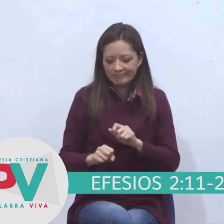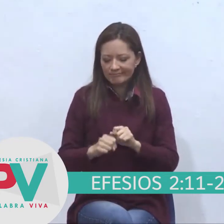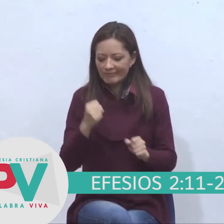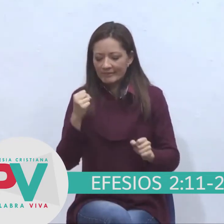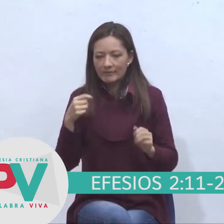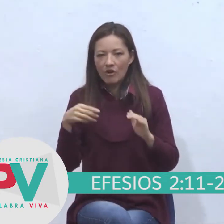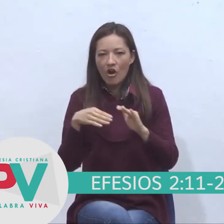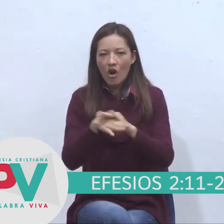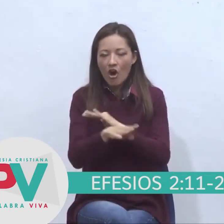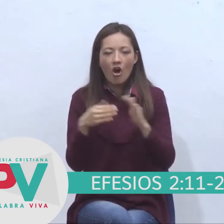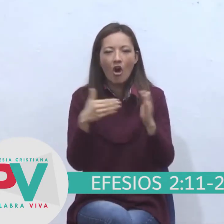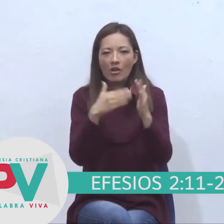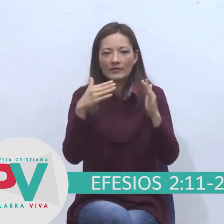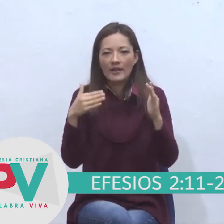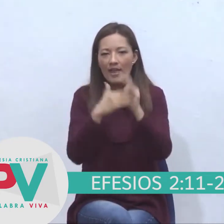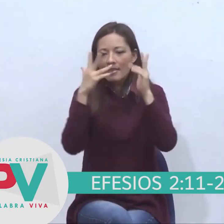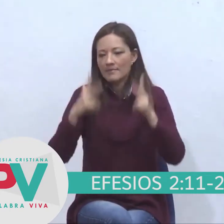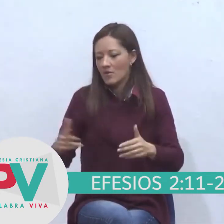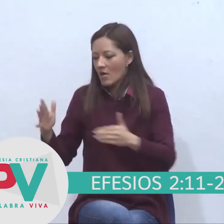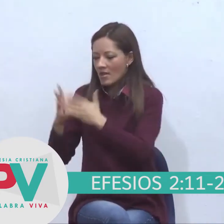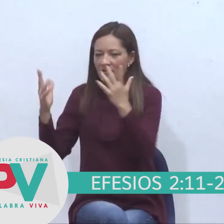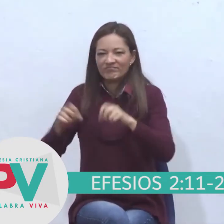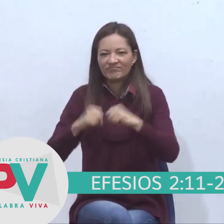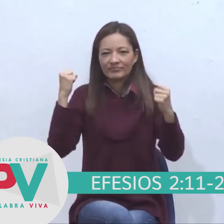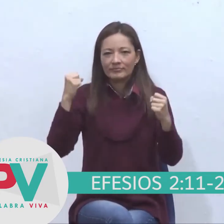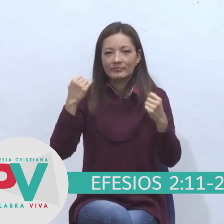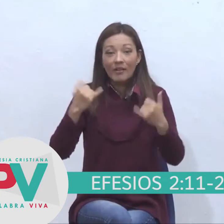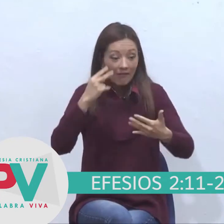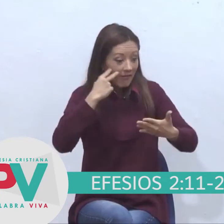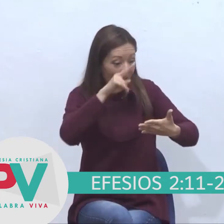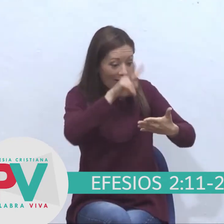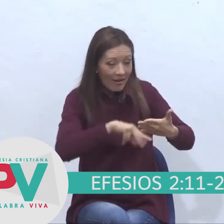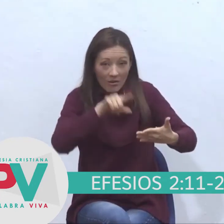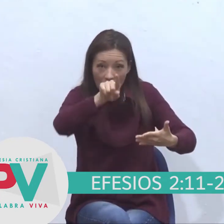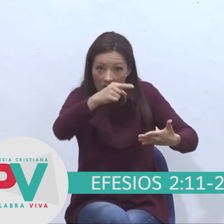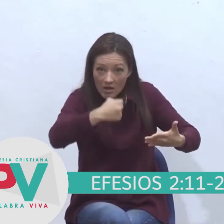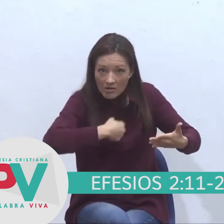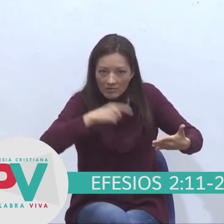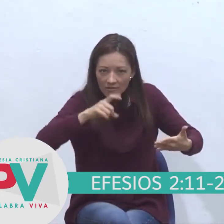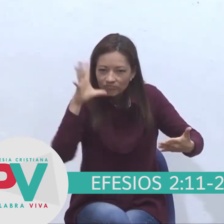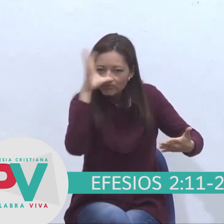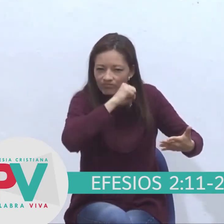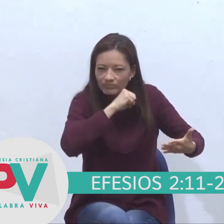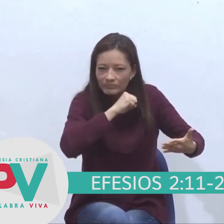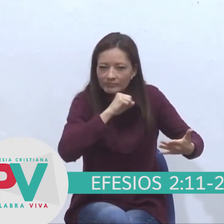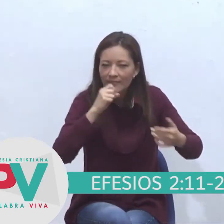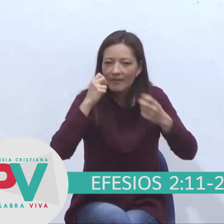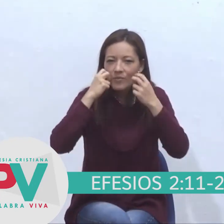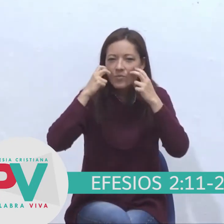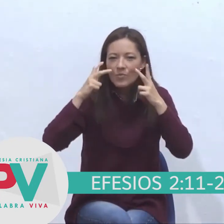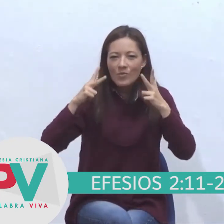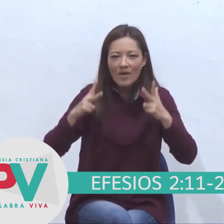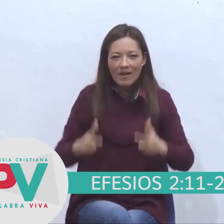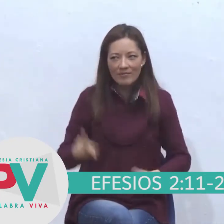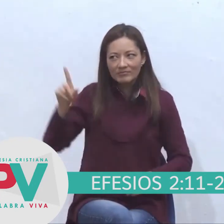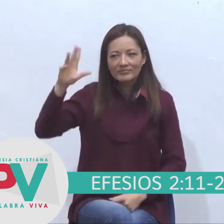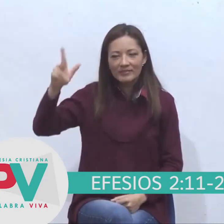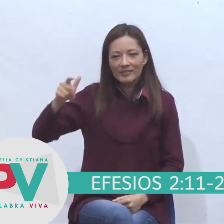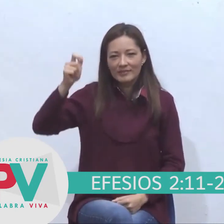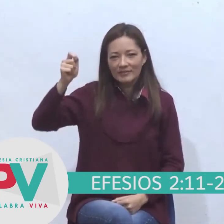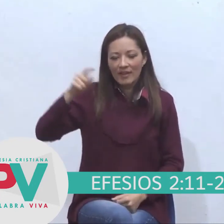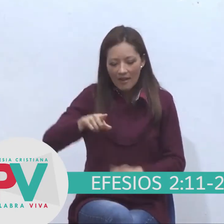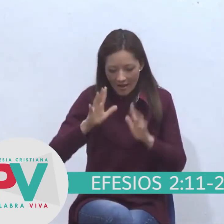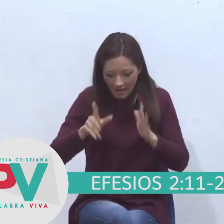qué? Cuerpo. Y por eso leíamos hoy que usted y yo tenemos que aprender a discernir ¿qué? El cuerpo. Y por eso estamos aprendiendo